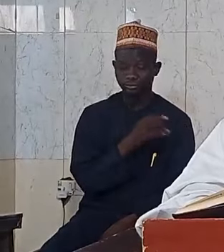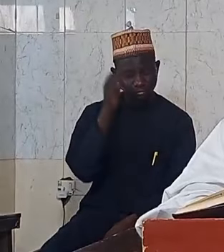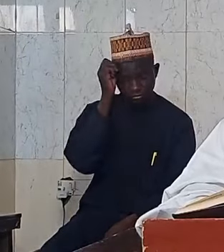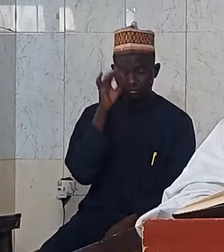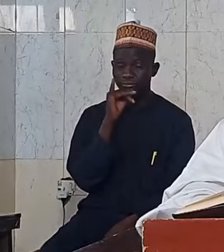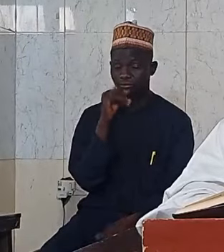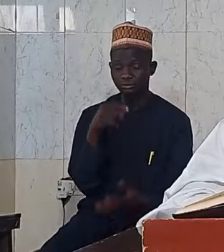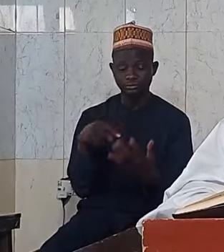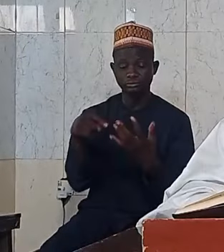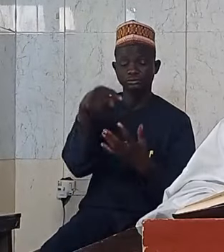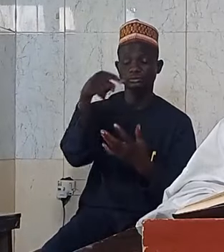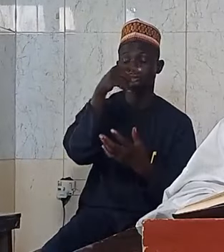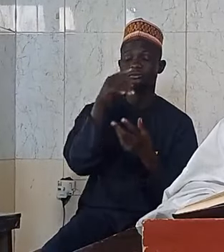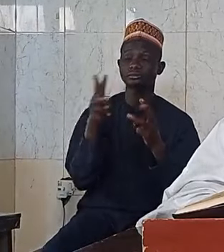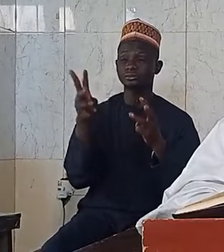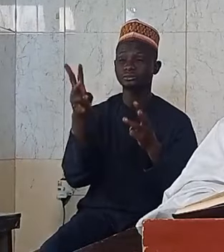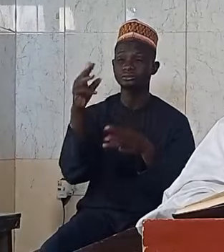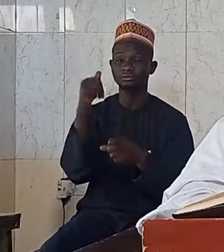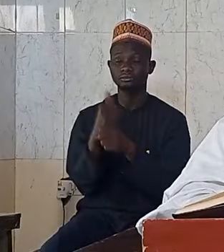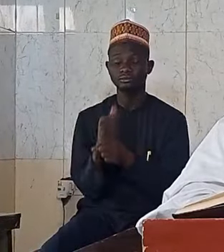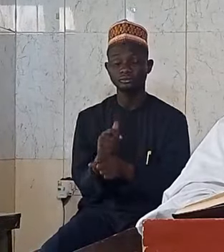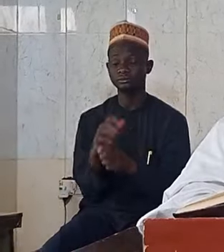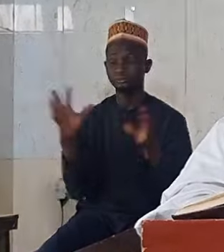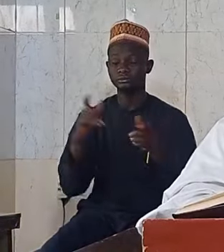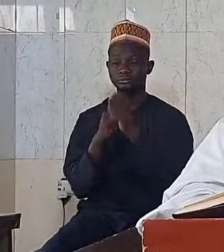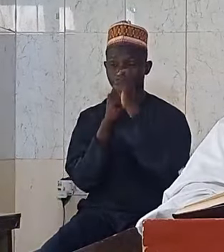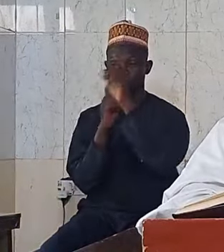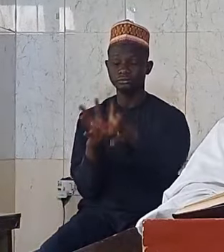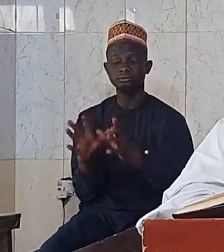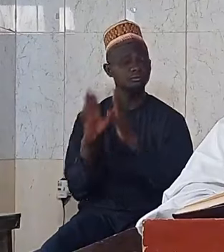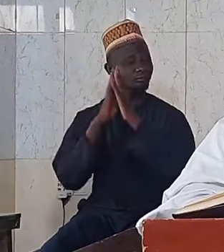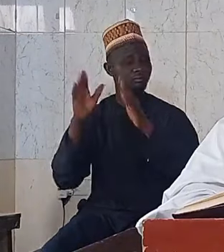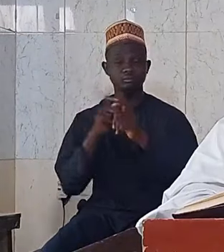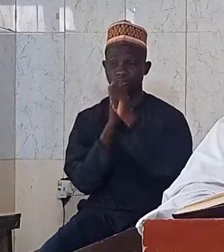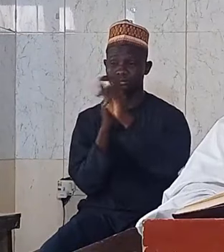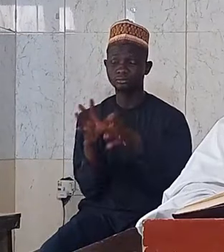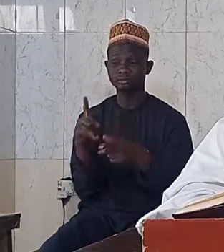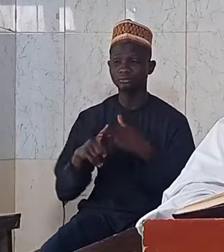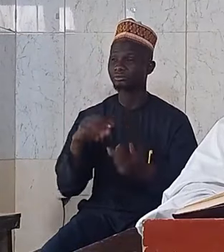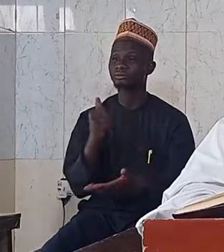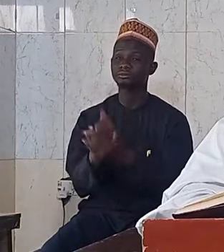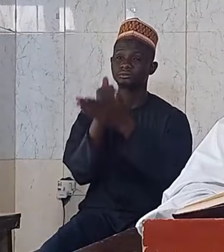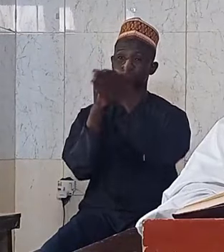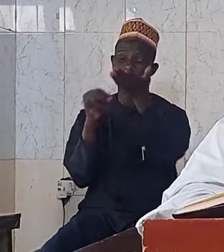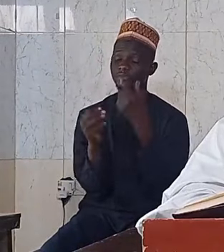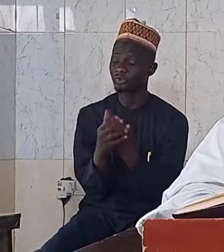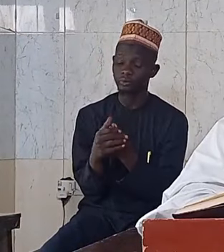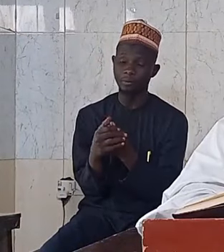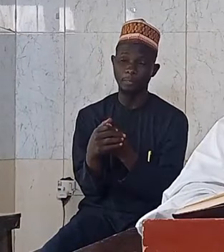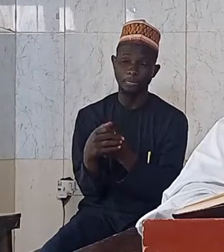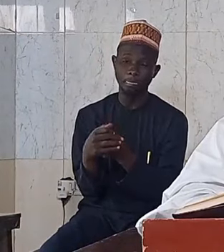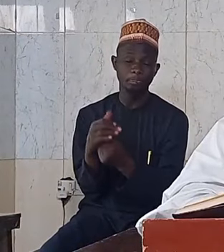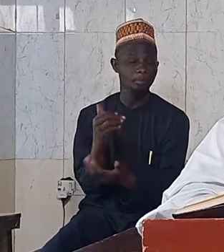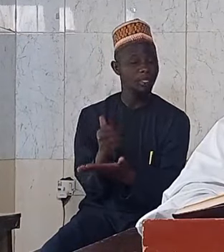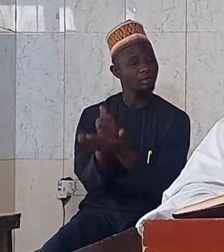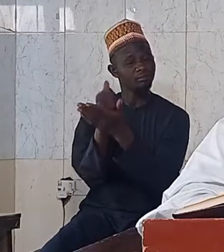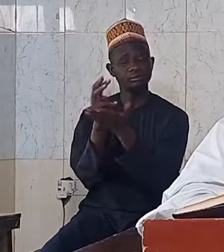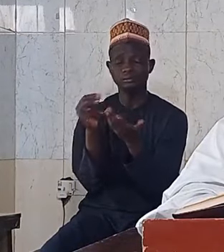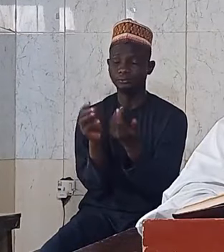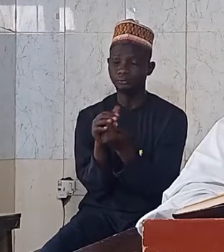cikin hanyoyin samun lada babba a taimaka masa a taimaka